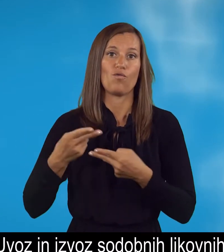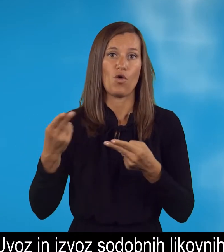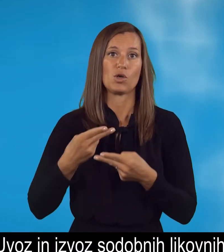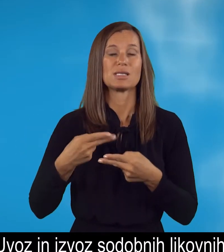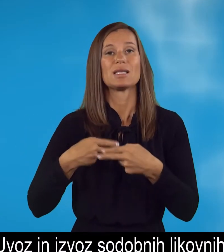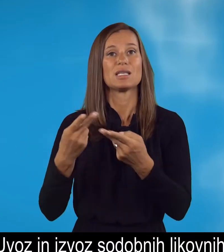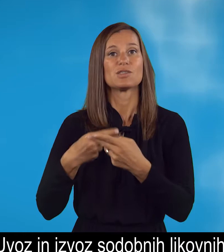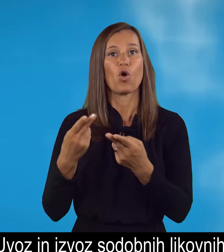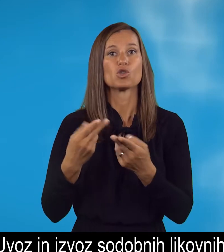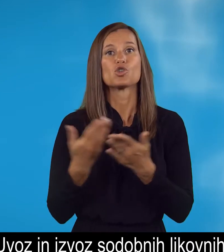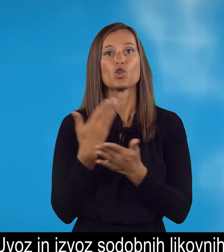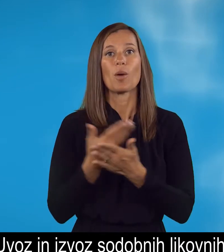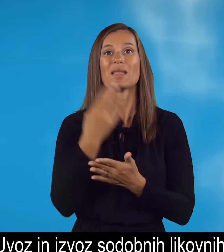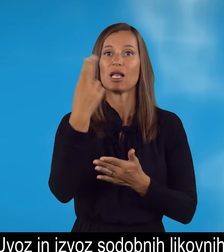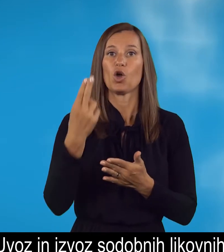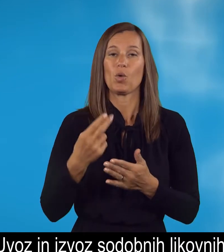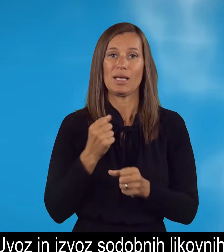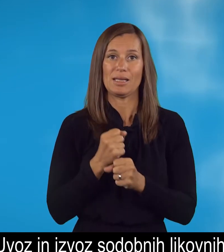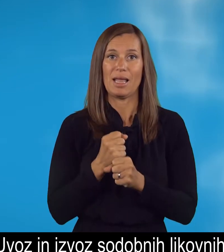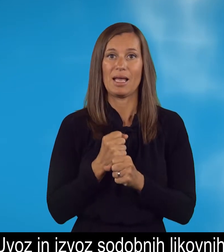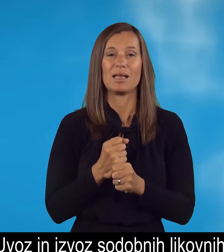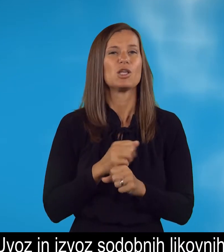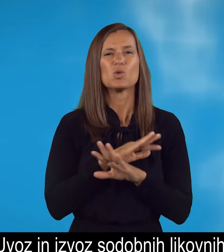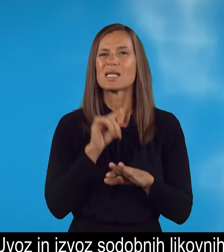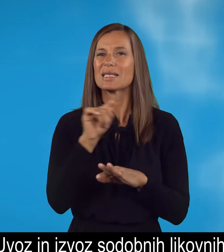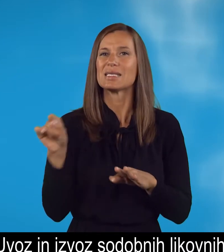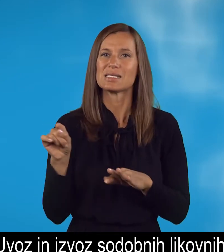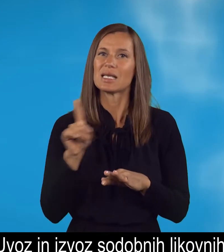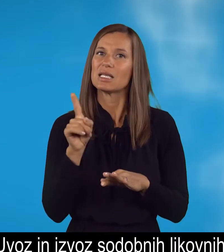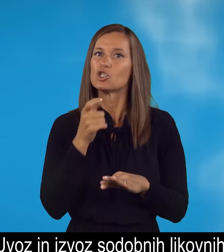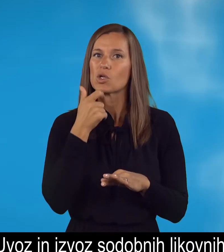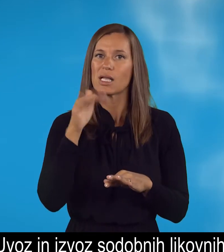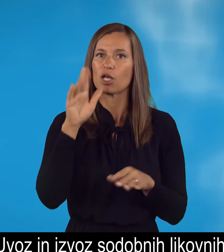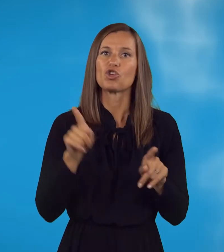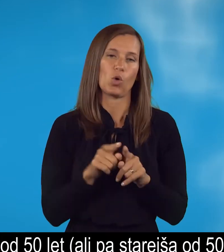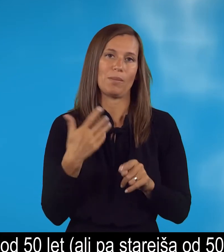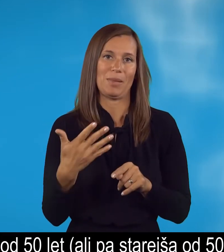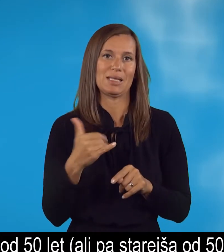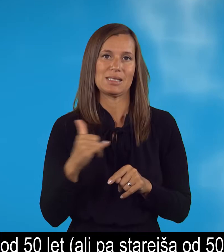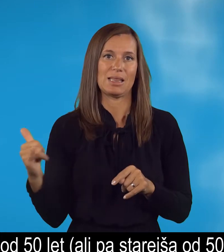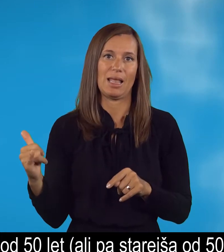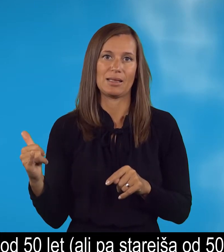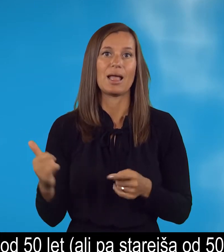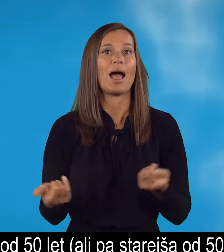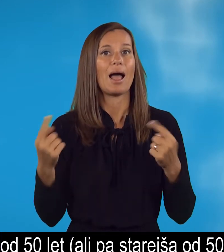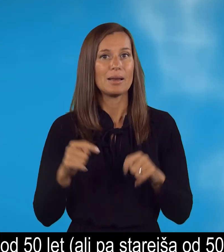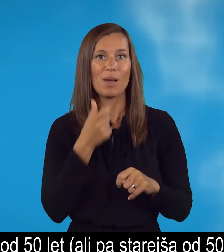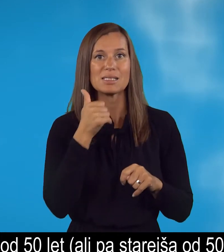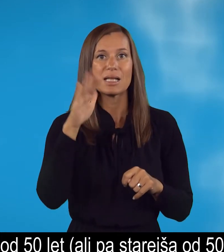Uvoz in izvoz sodobnih likovnih del in vseh tistih, ki niso starejša od 50 let, ali pa starejša